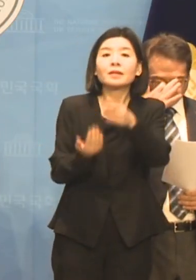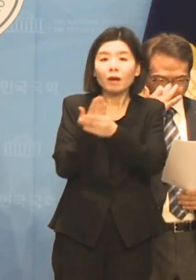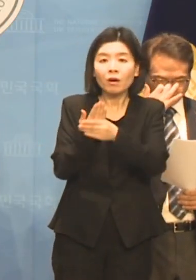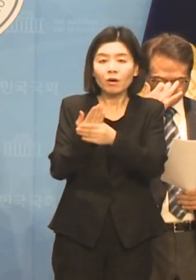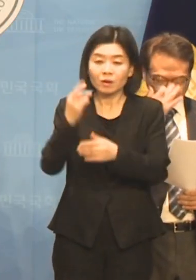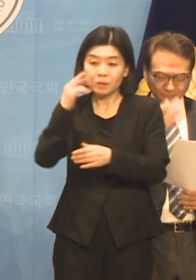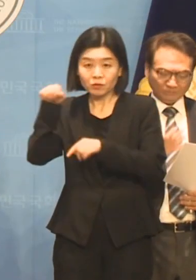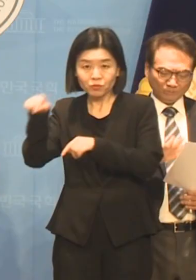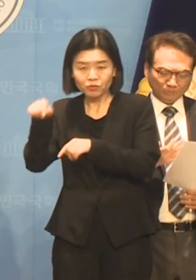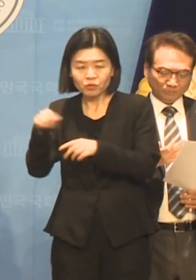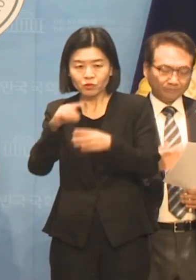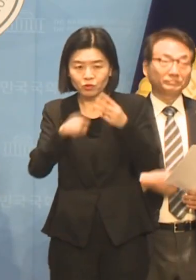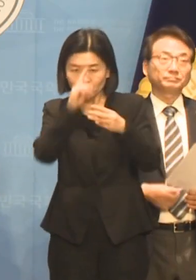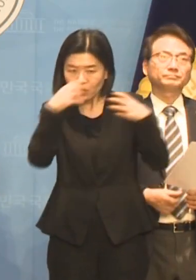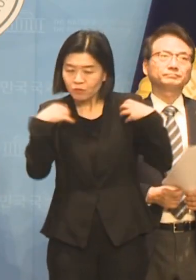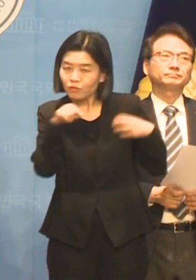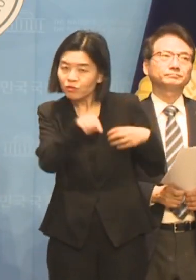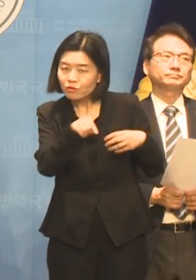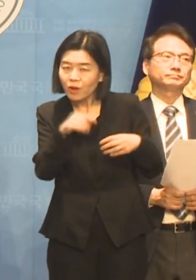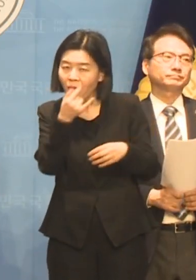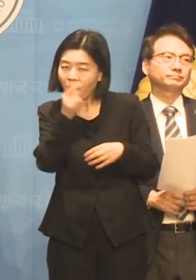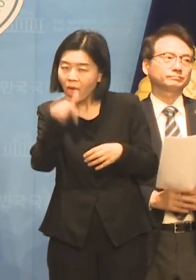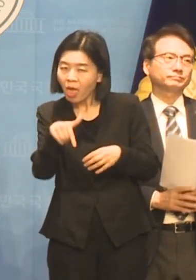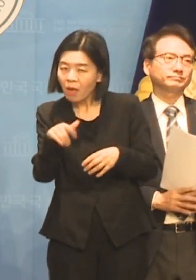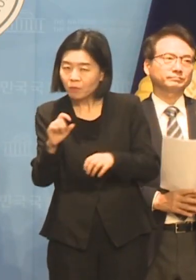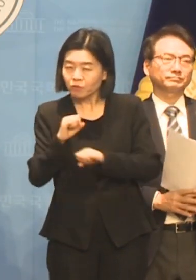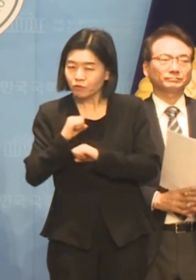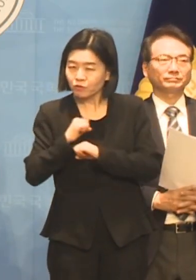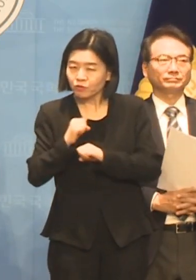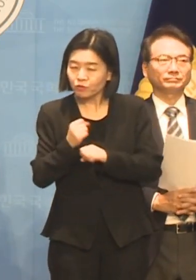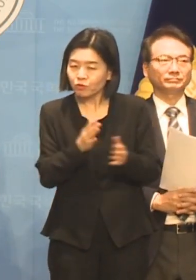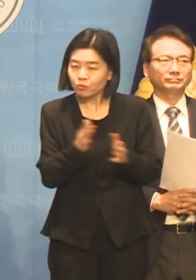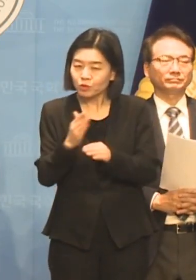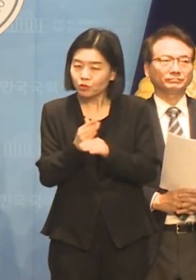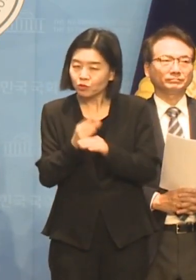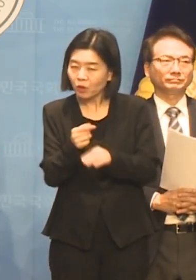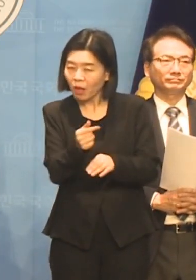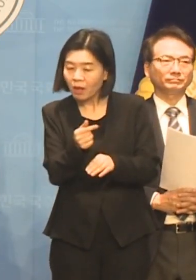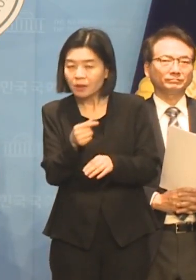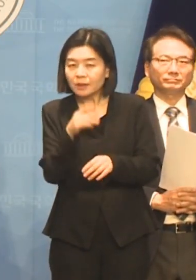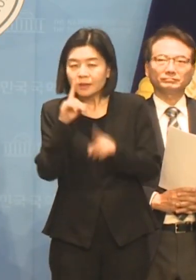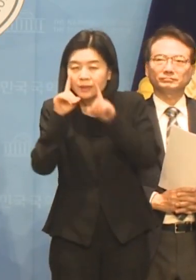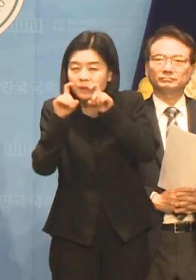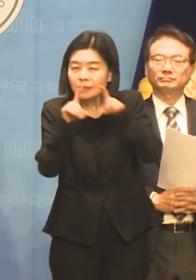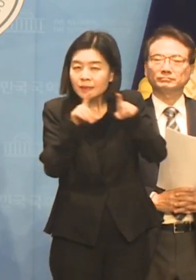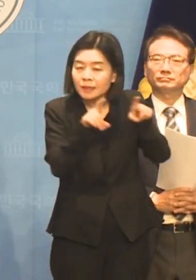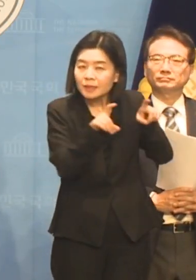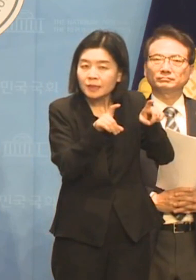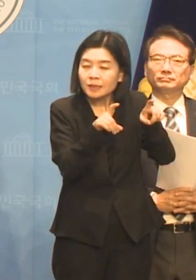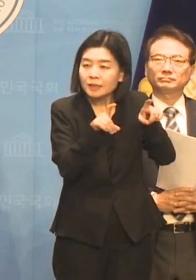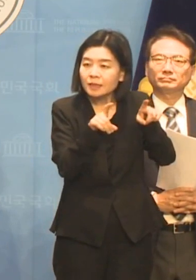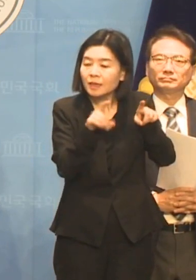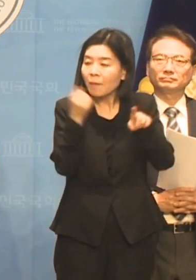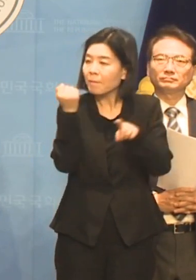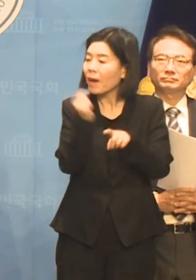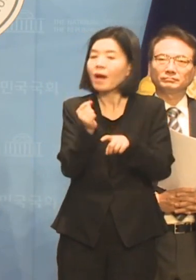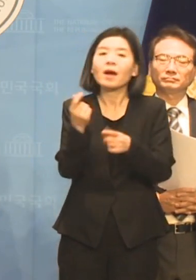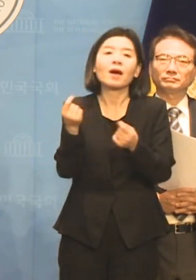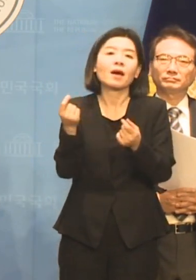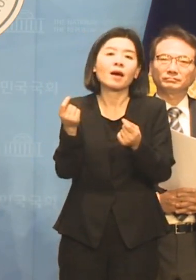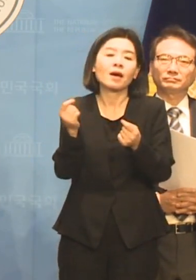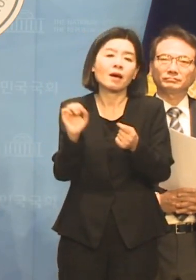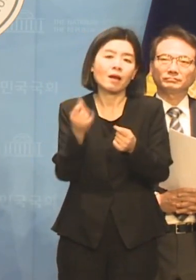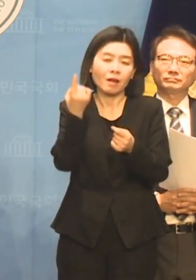대해 핵무장을 추진한다는 의심을 굳혀주는 결정적 계기가 되었을 것입니다.